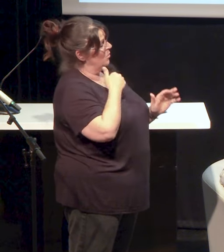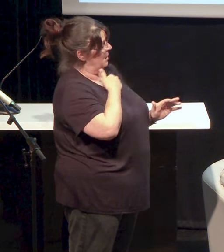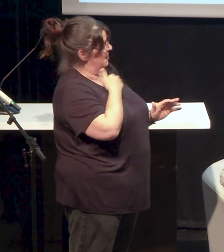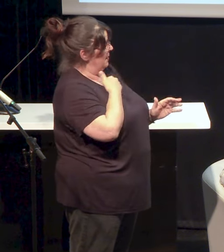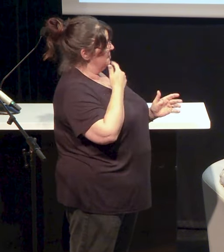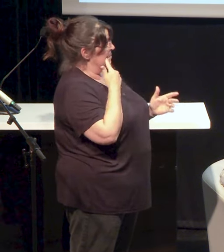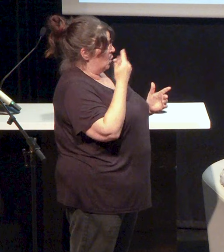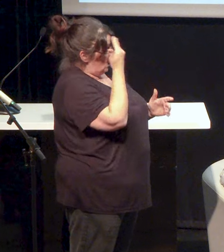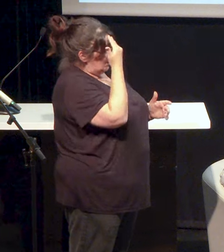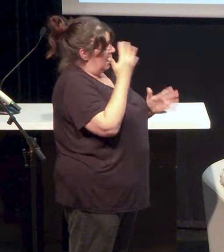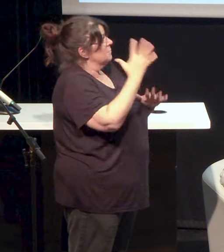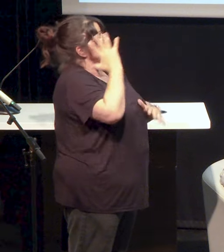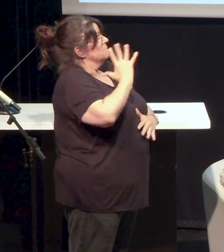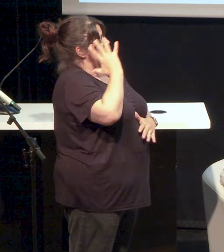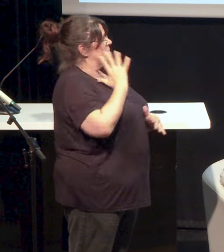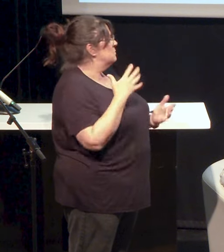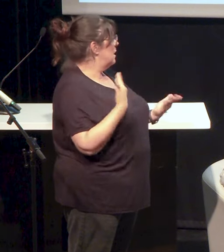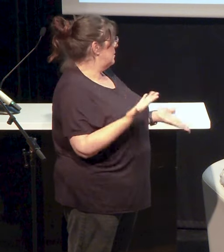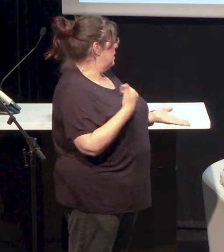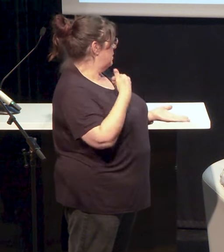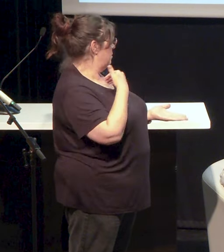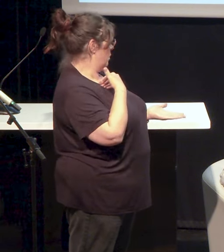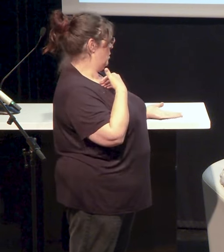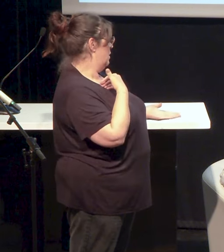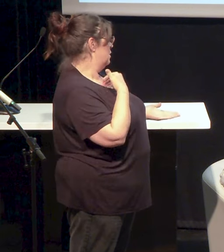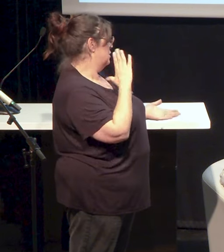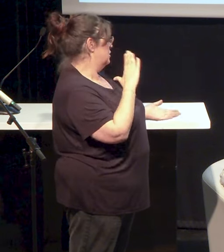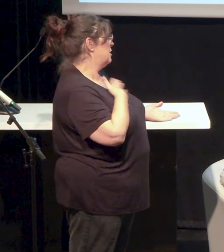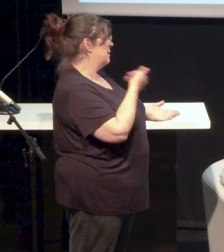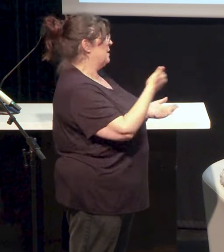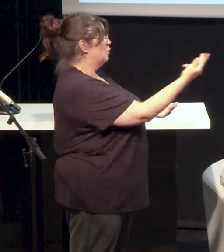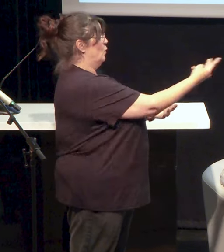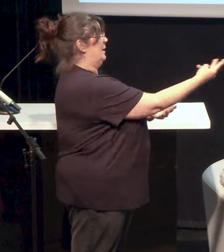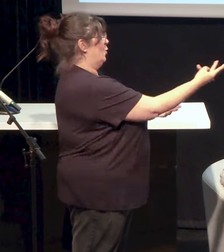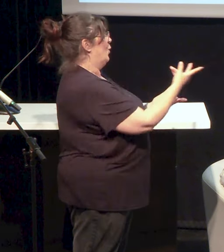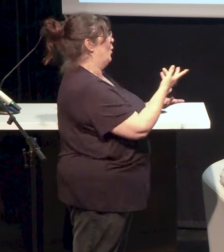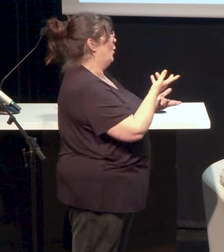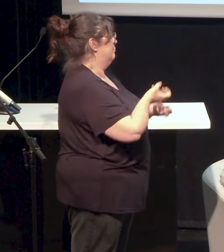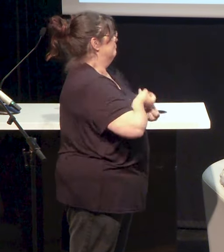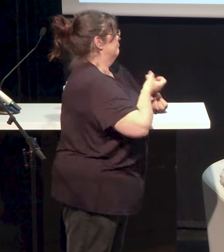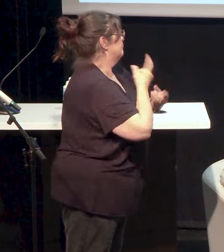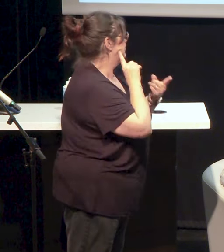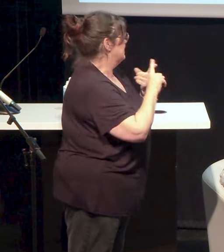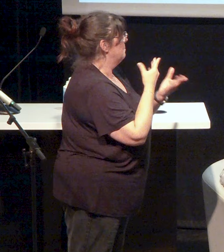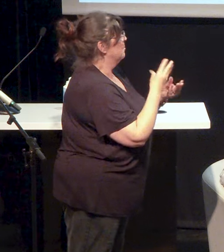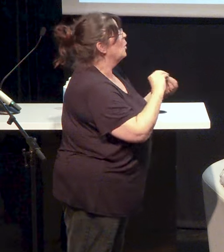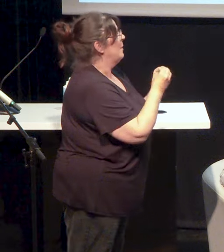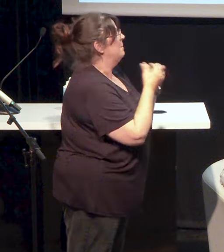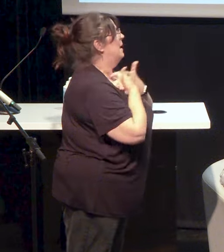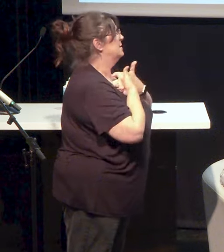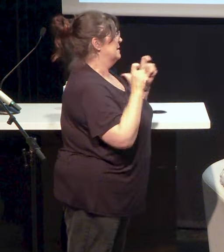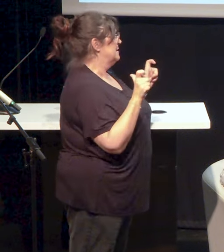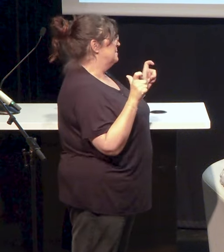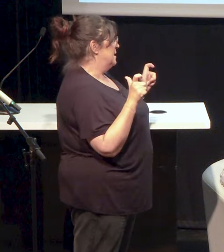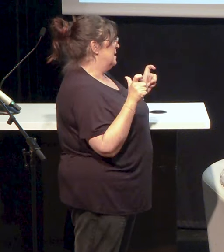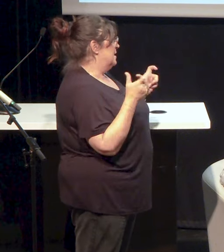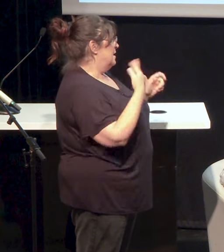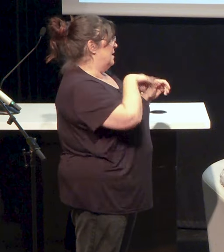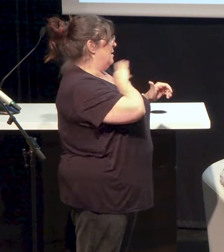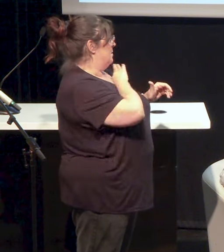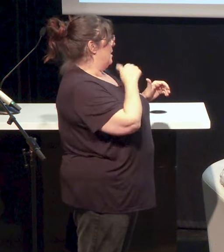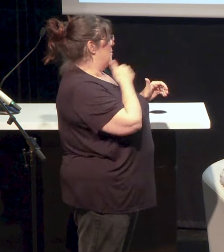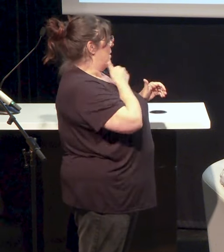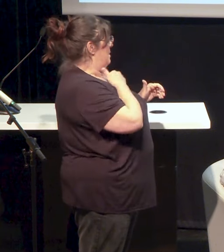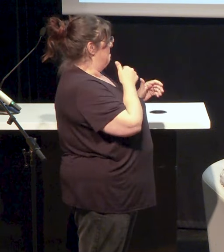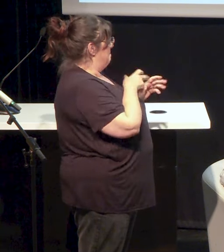ce contexte-là. Donc voilà, mais après, moi j'aimerais bien qu'il s'exprime par rapport à ces problèmes d'accessibilité, puisque moi je suis de